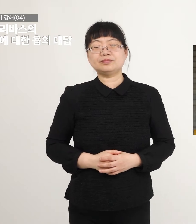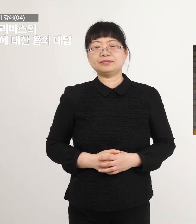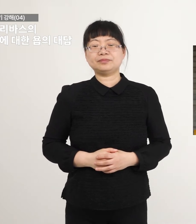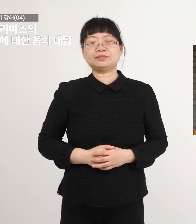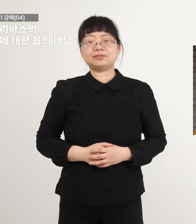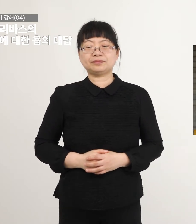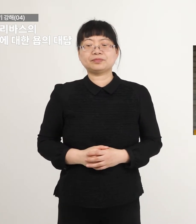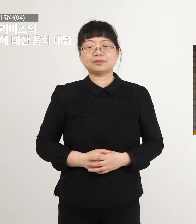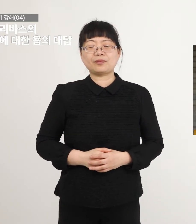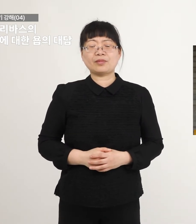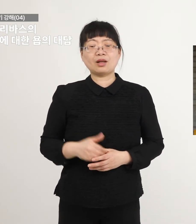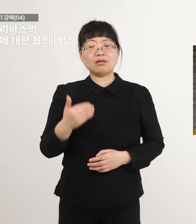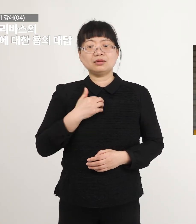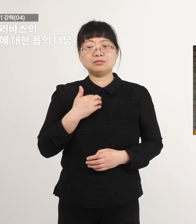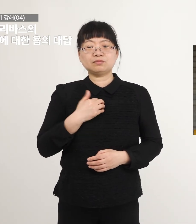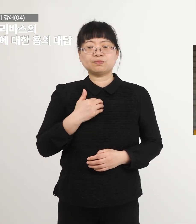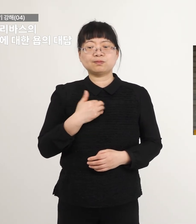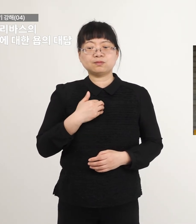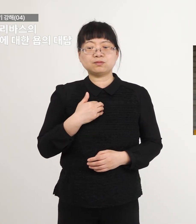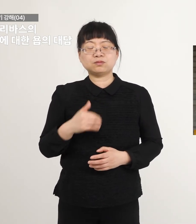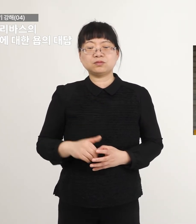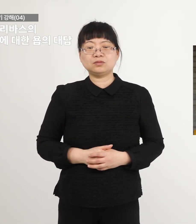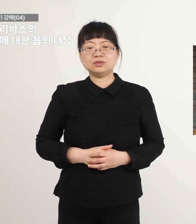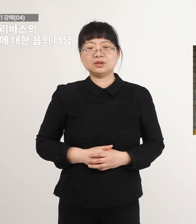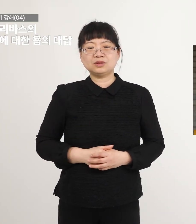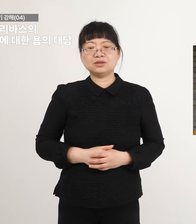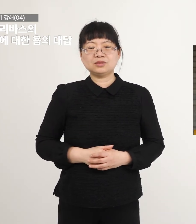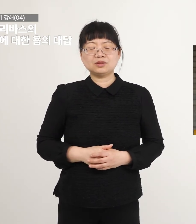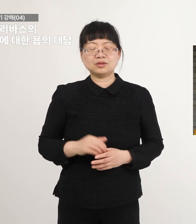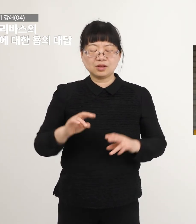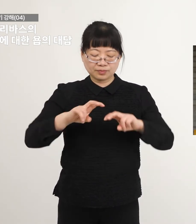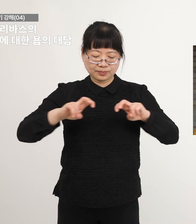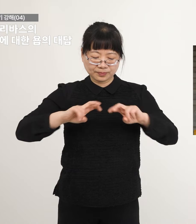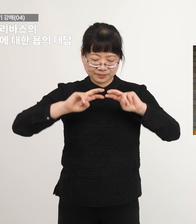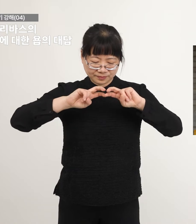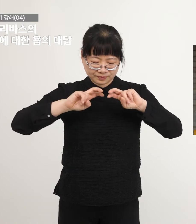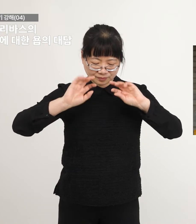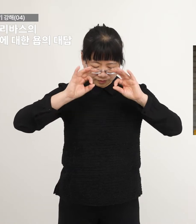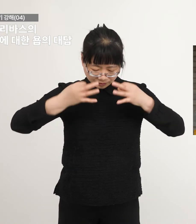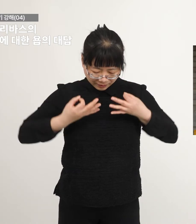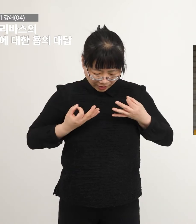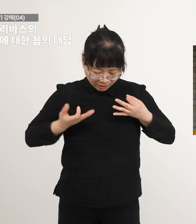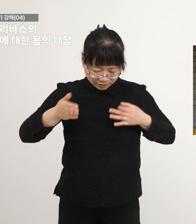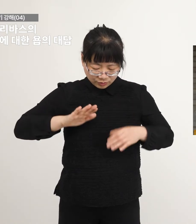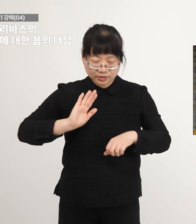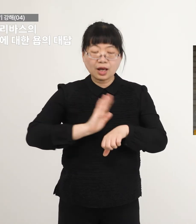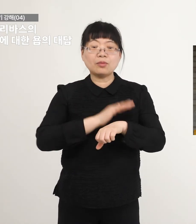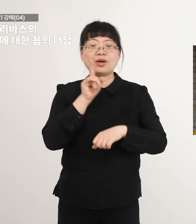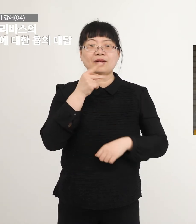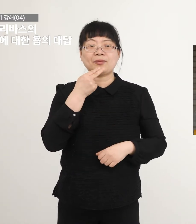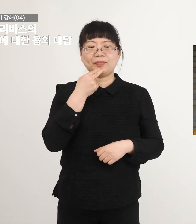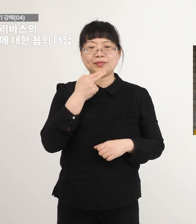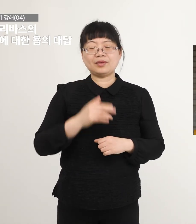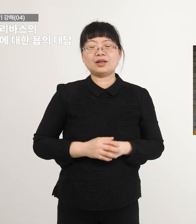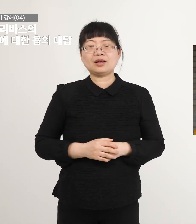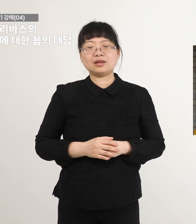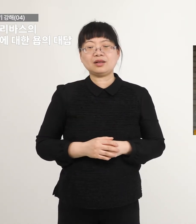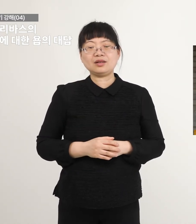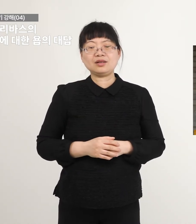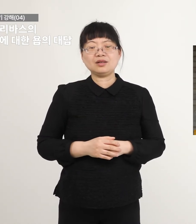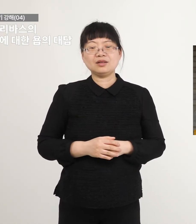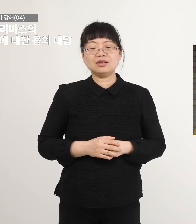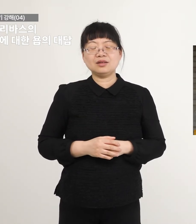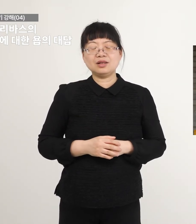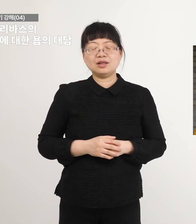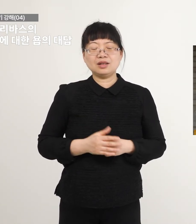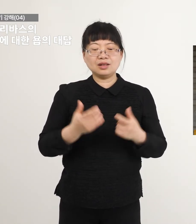겁니다. 나 내 속을 들여다봐도 잘못한 거 없다 하나님 앞에. 이 정도 재난을